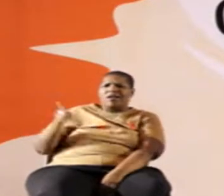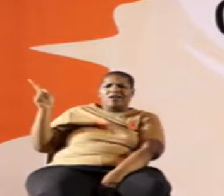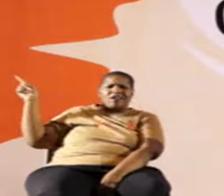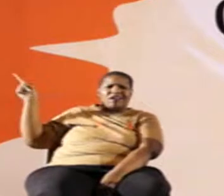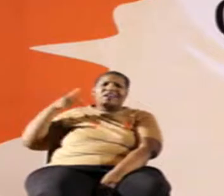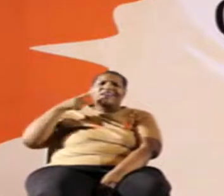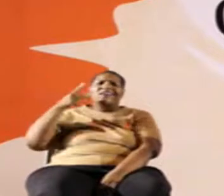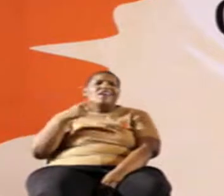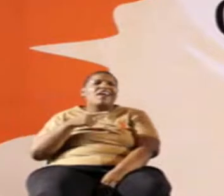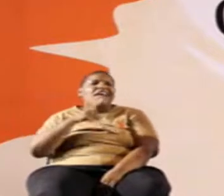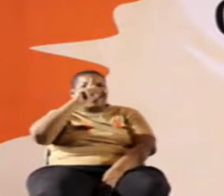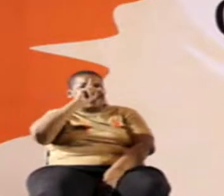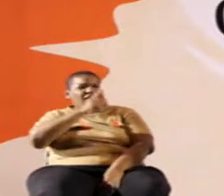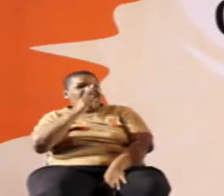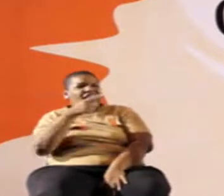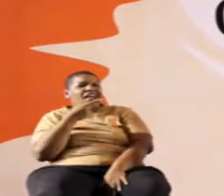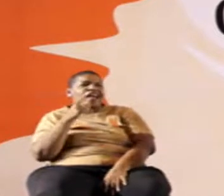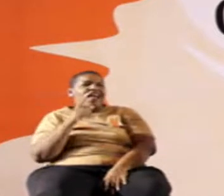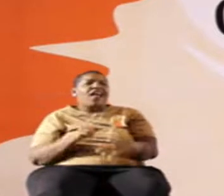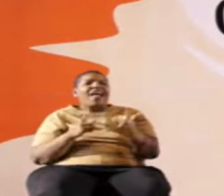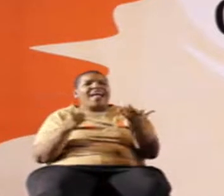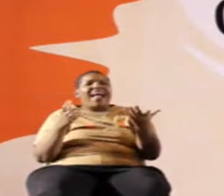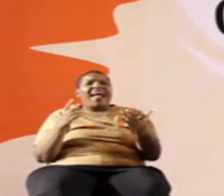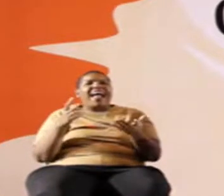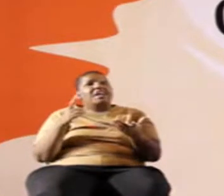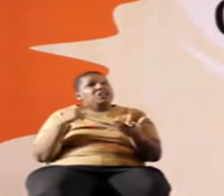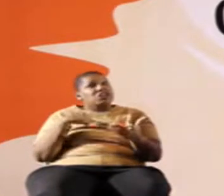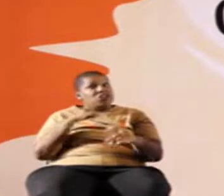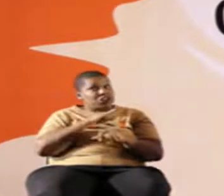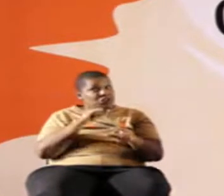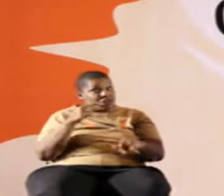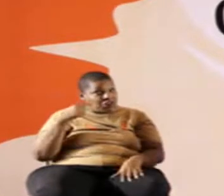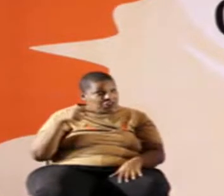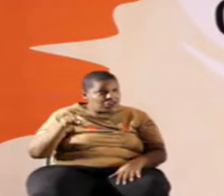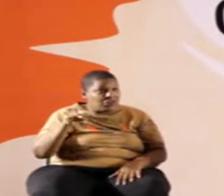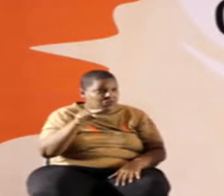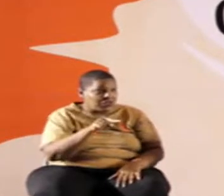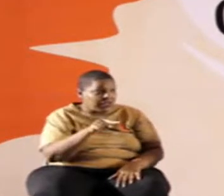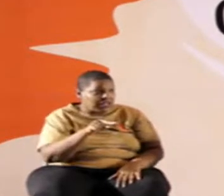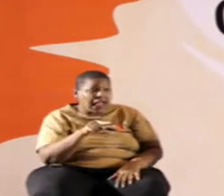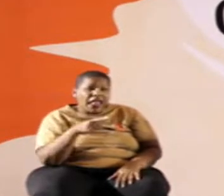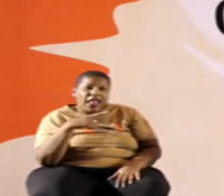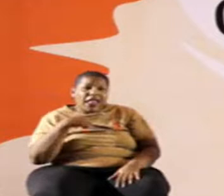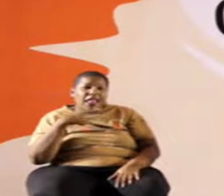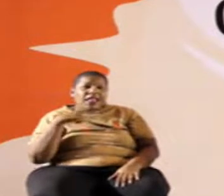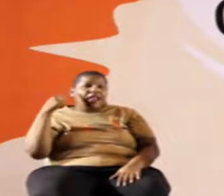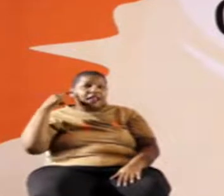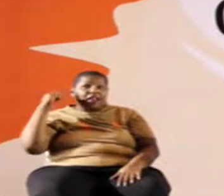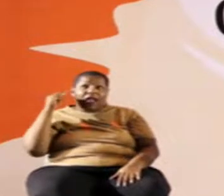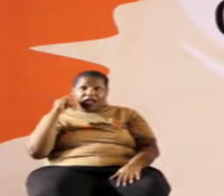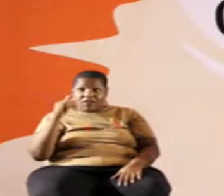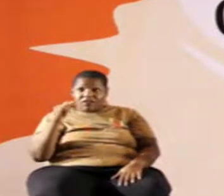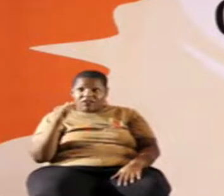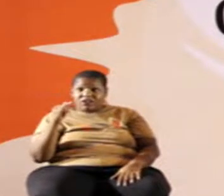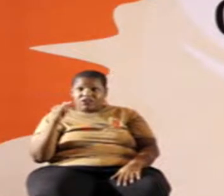todo, achando que está fazendo só folclore. E a gente está dizendo, ok, aquele apito está dizendo para nós, está vendo?